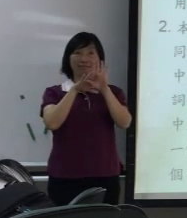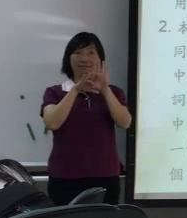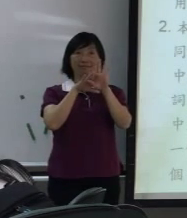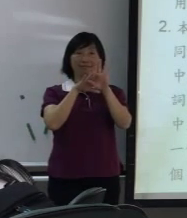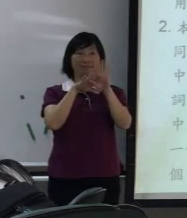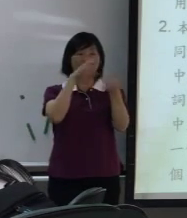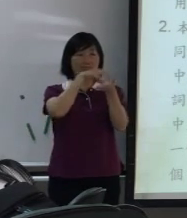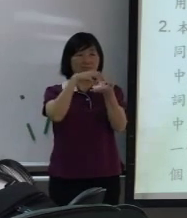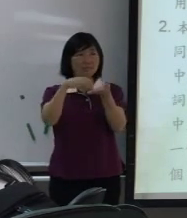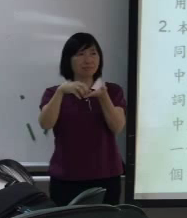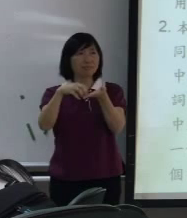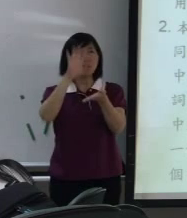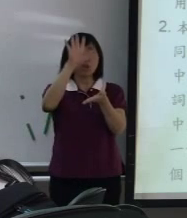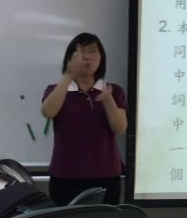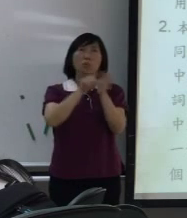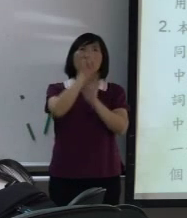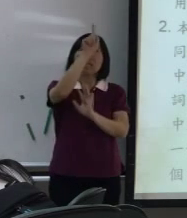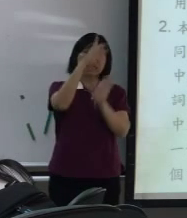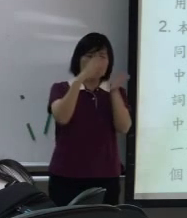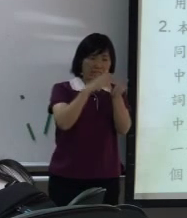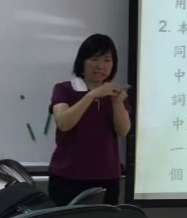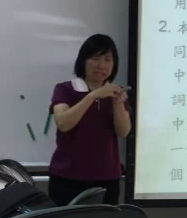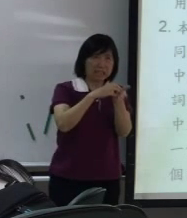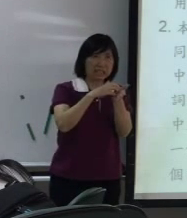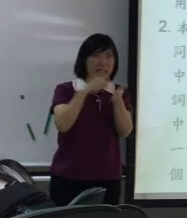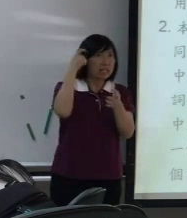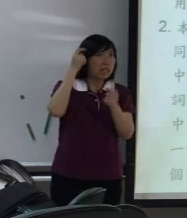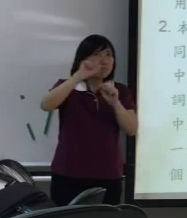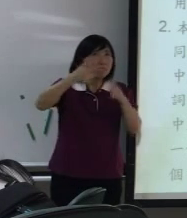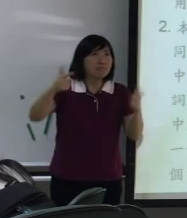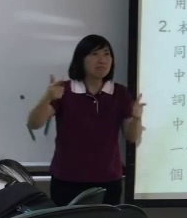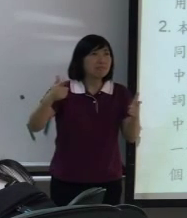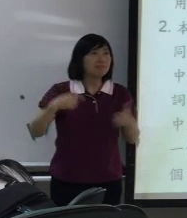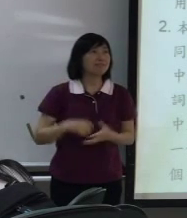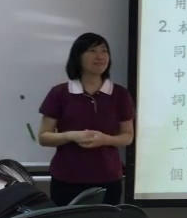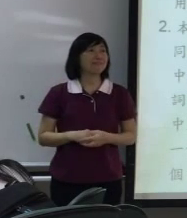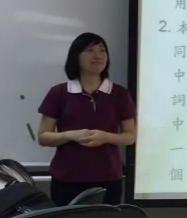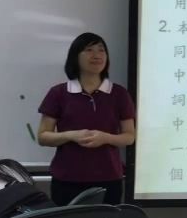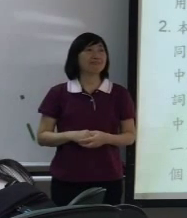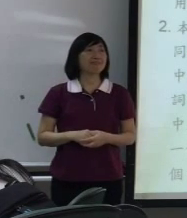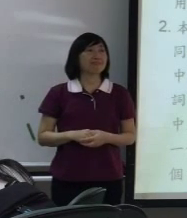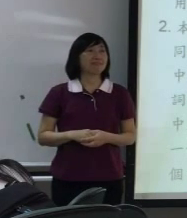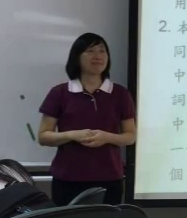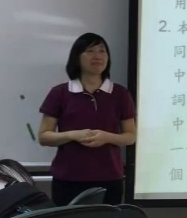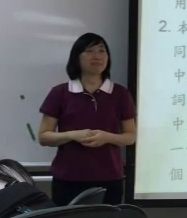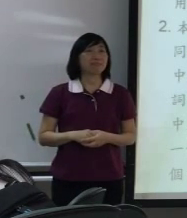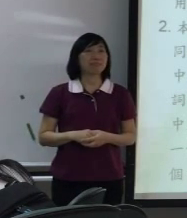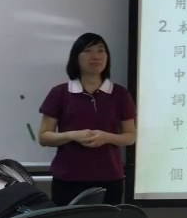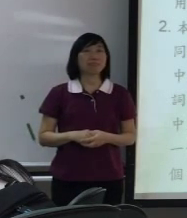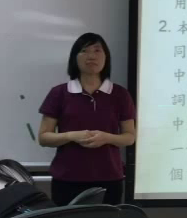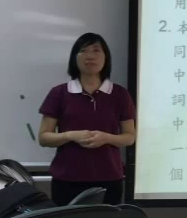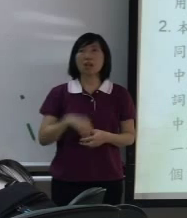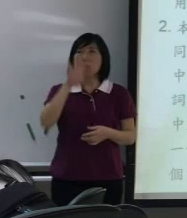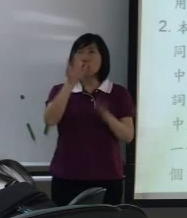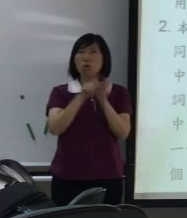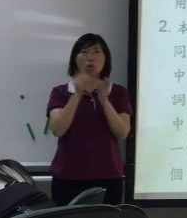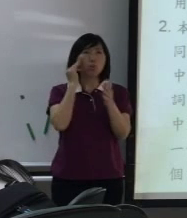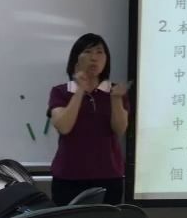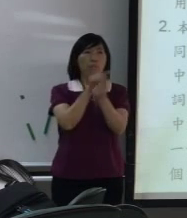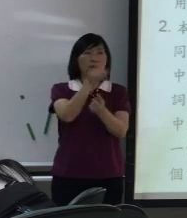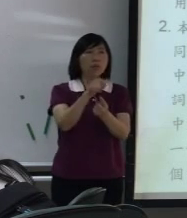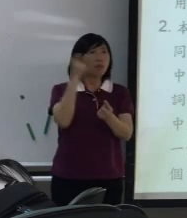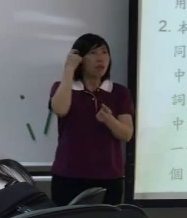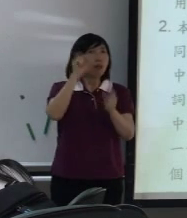啊，有时候一个字很多个意思，所以呢，好几个意思的时候